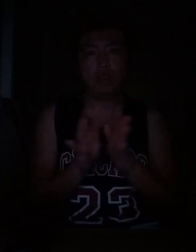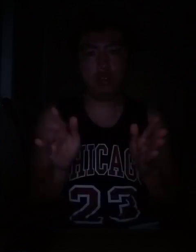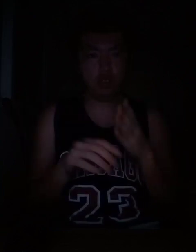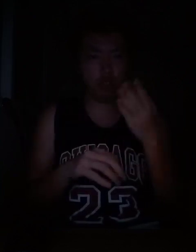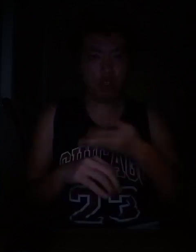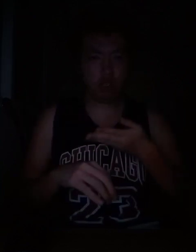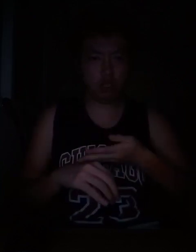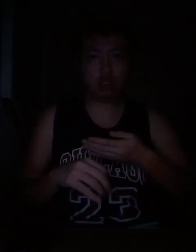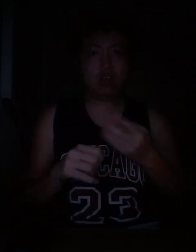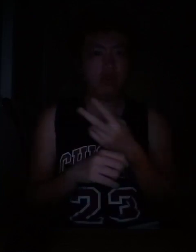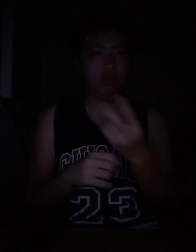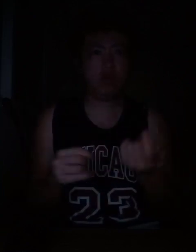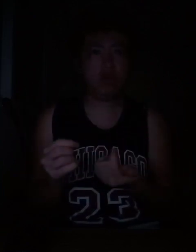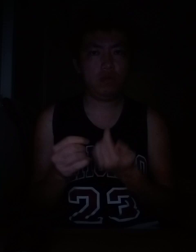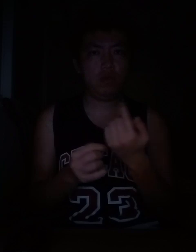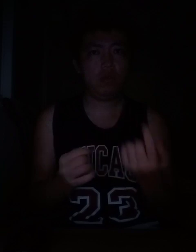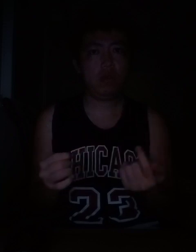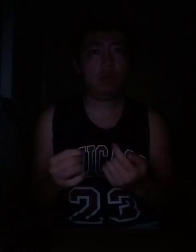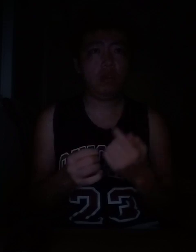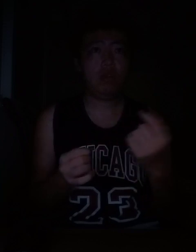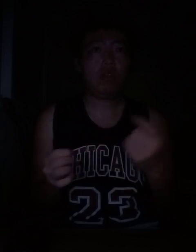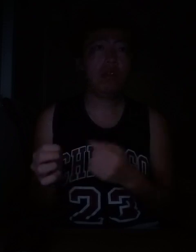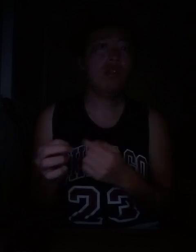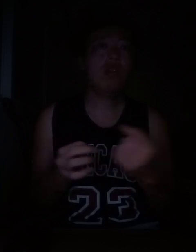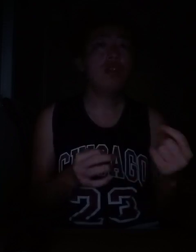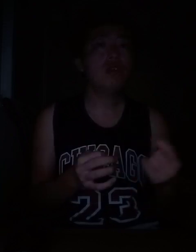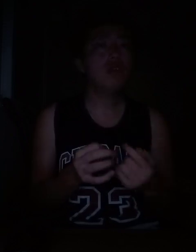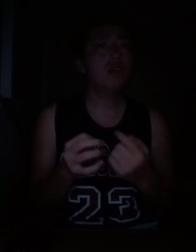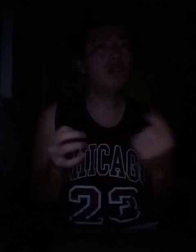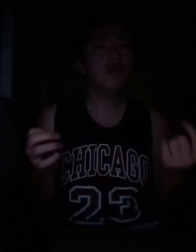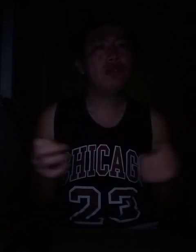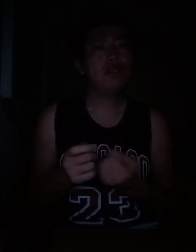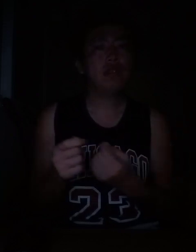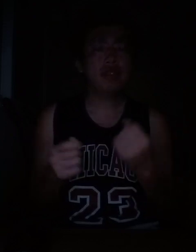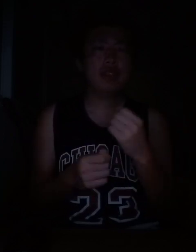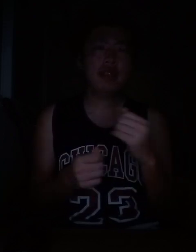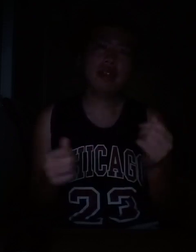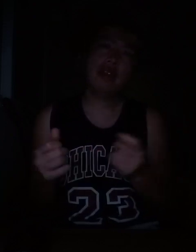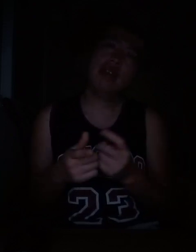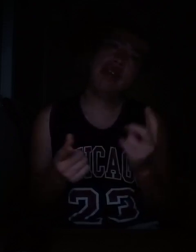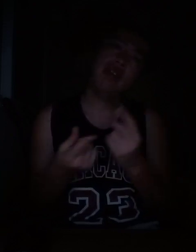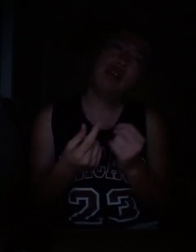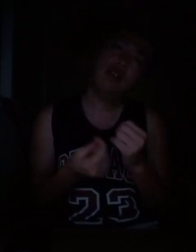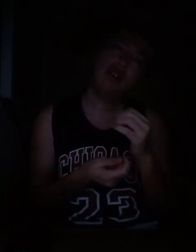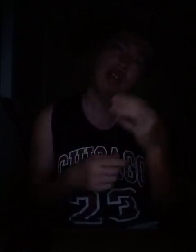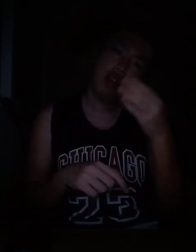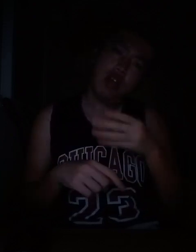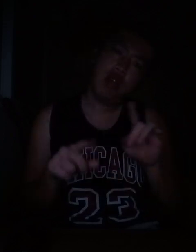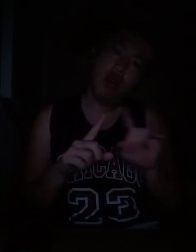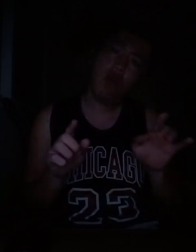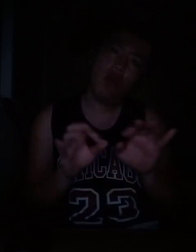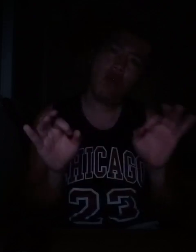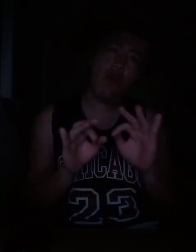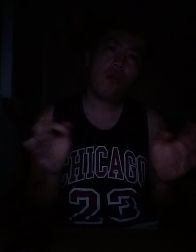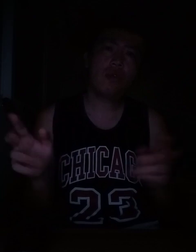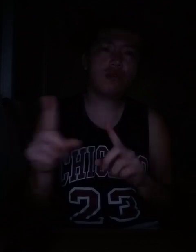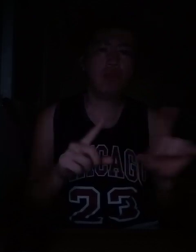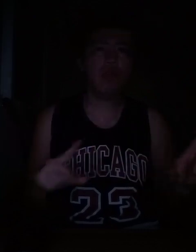감사위원회가 2019년 이후 제주도와 행정시의 지방 세외 수입 관리 실태를 감사한 결과 위반 사례 20건을